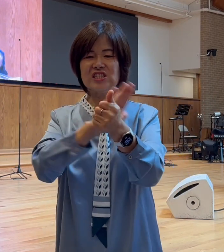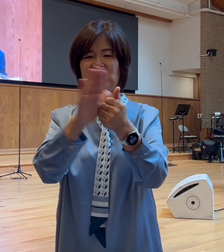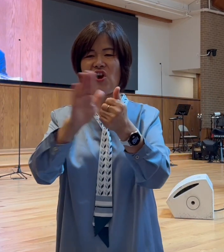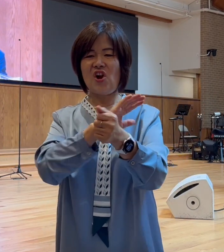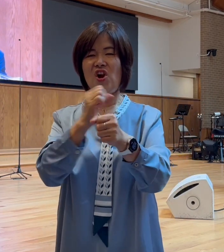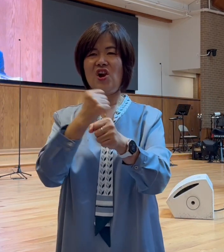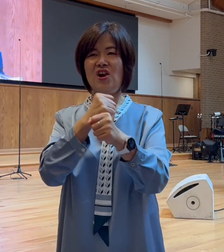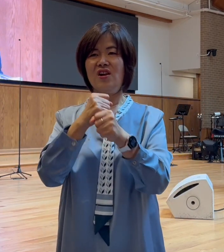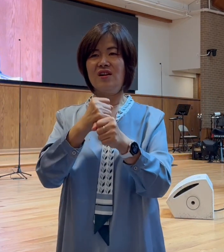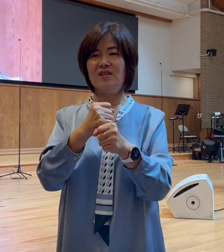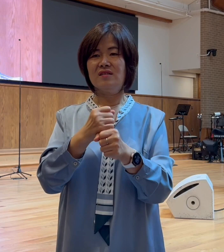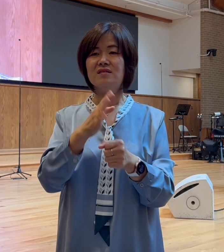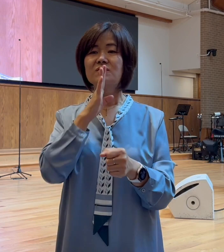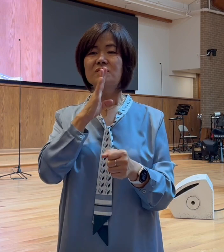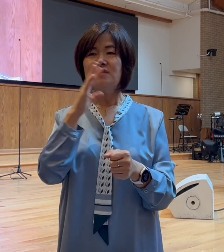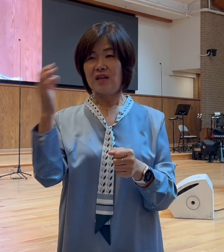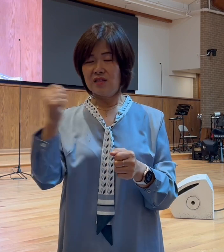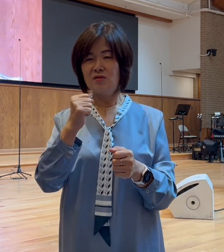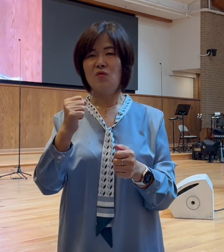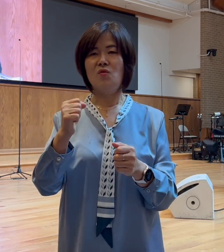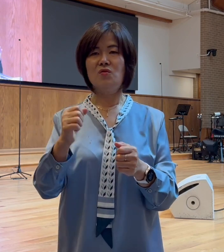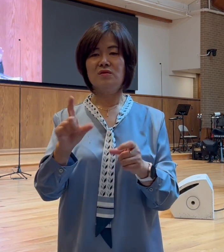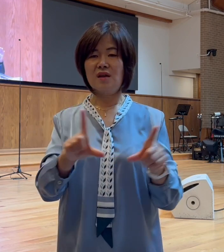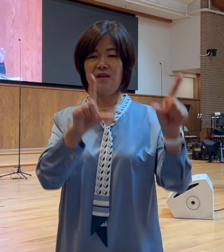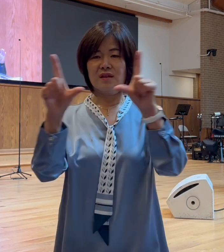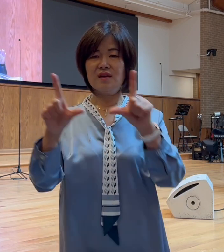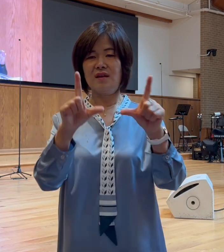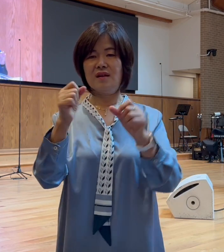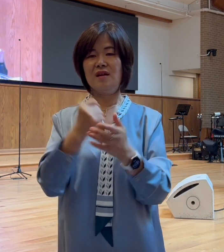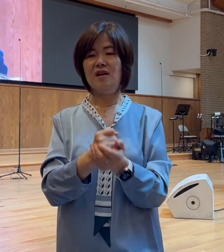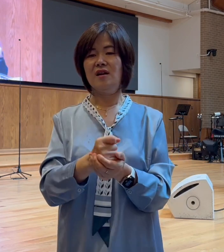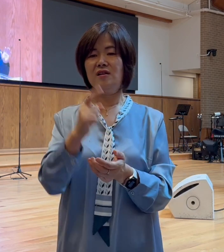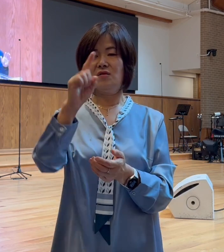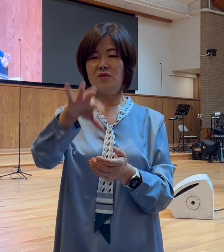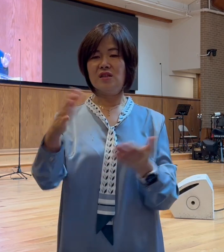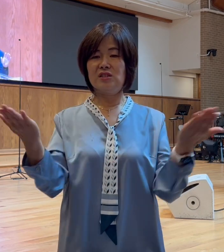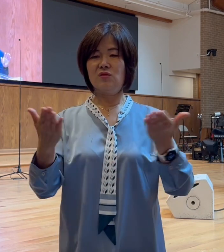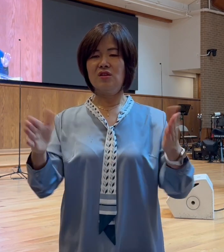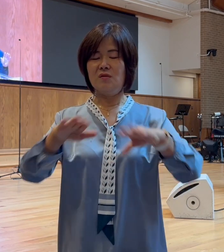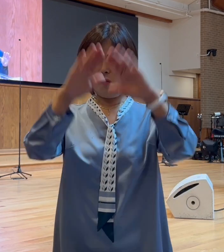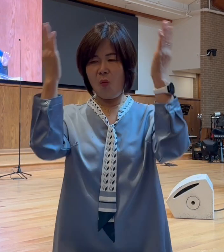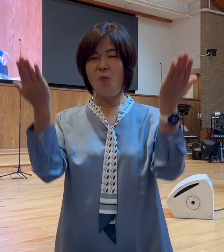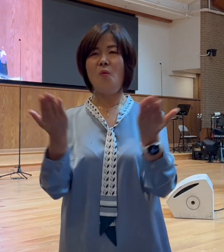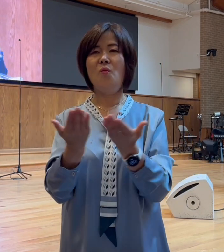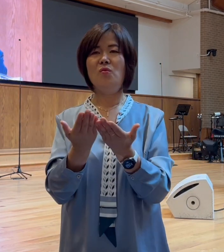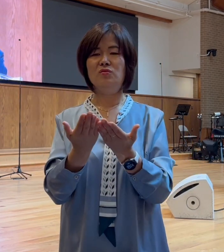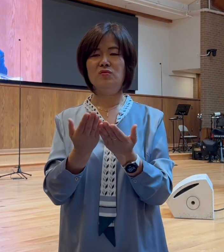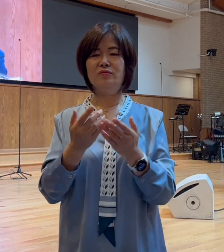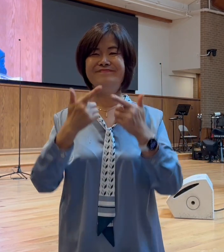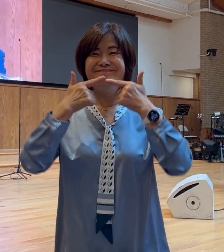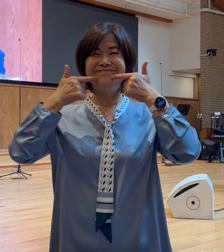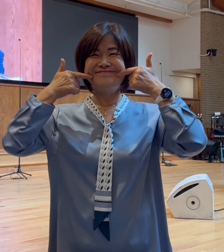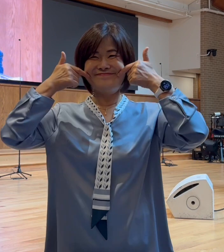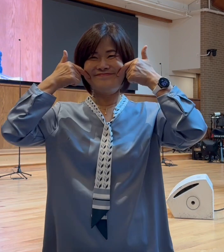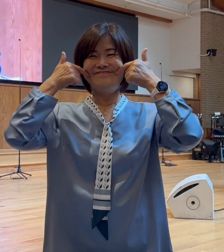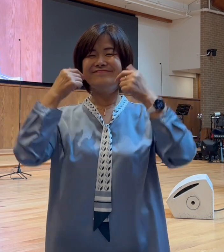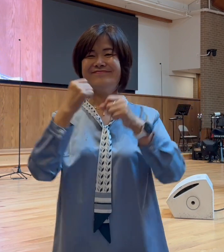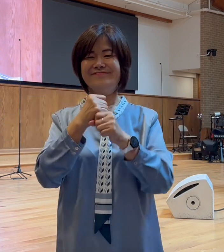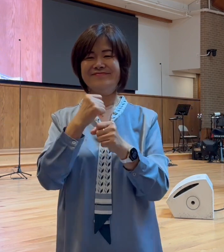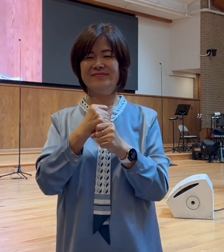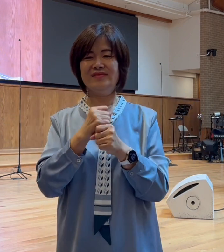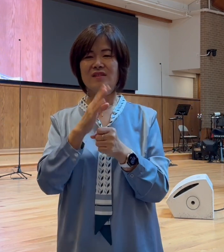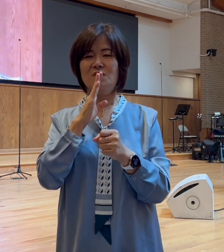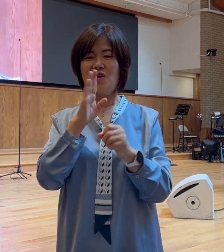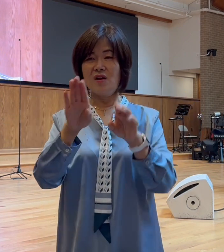가지 핵심 가치가 그들의 가치인데, 그렇게 하면은 직원들이 모두 다 입가에 띈 공원에